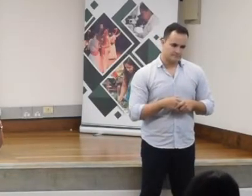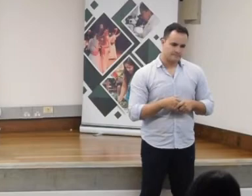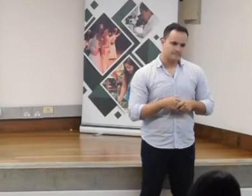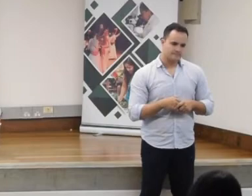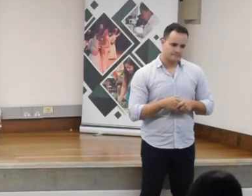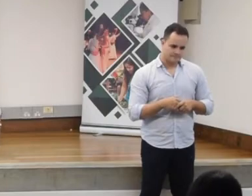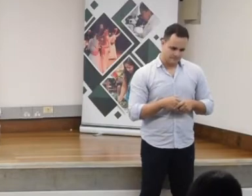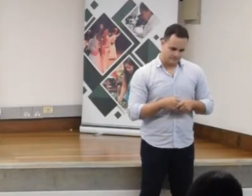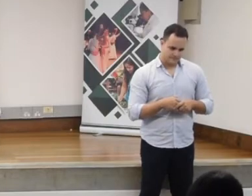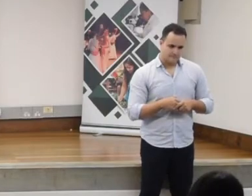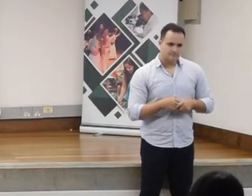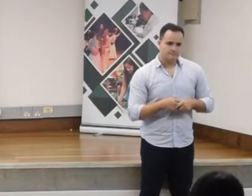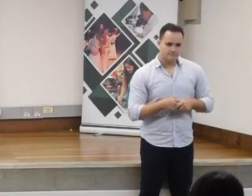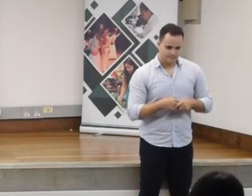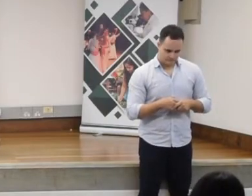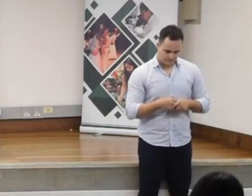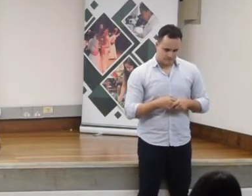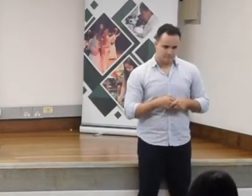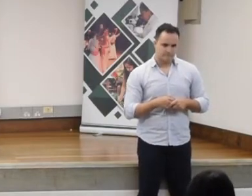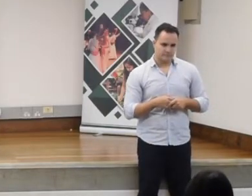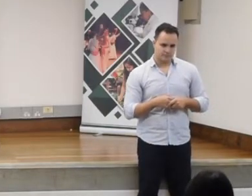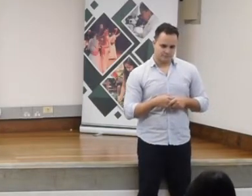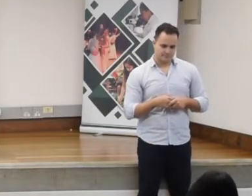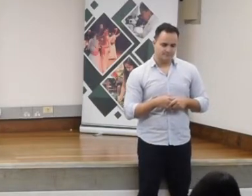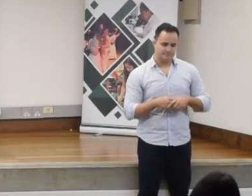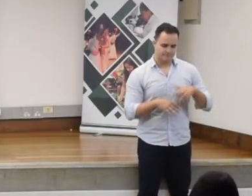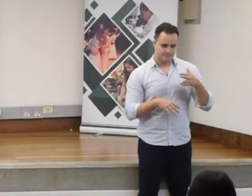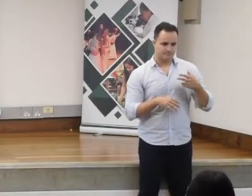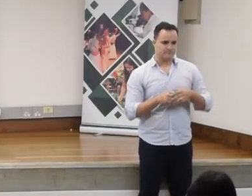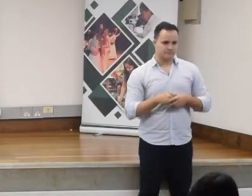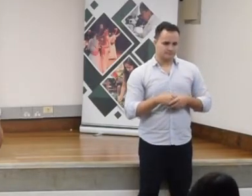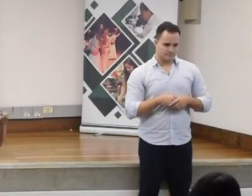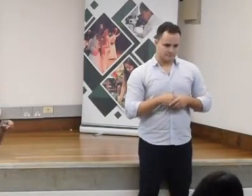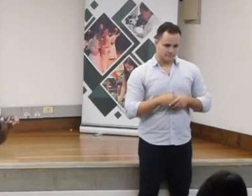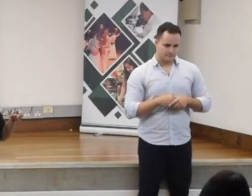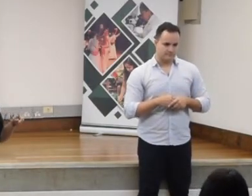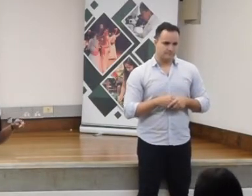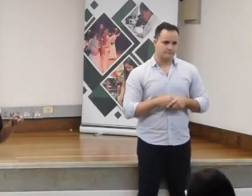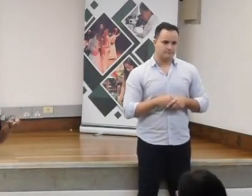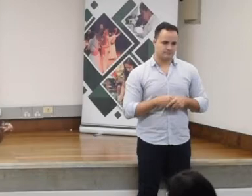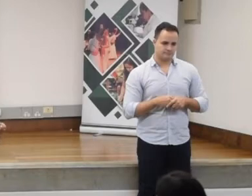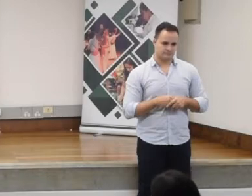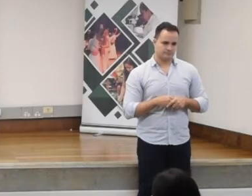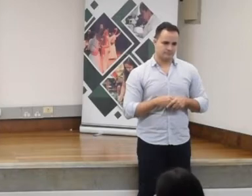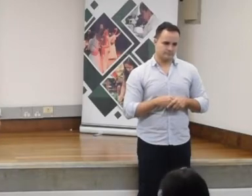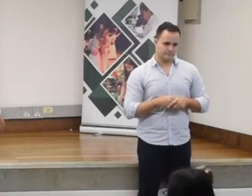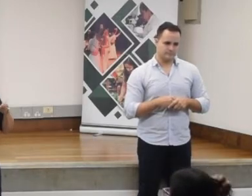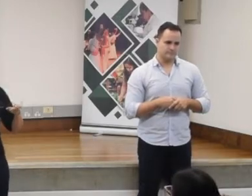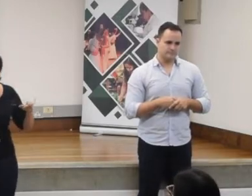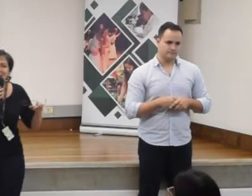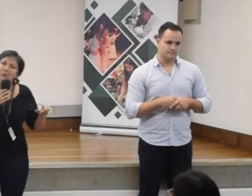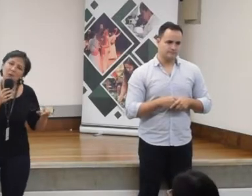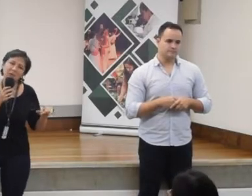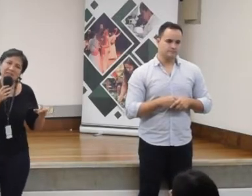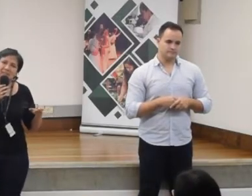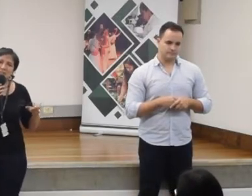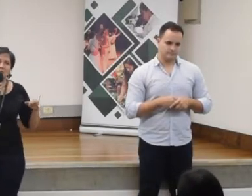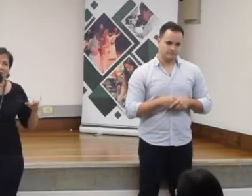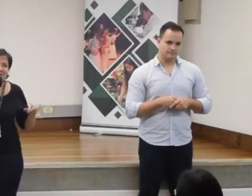una interacción y de trabajo para llegar a colaboraciones e intercambios que ya se vienen dando. La red ha